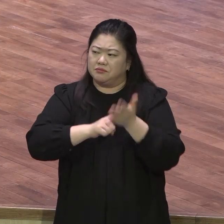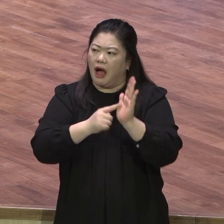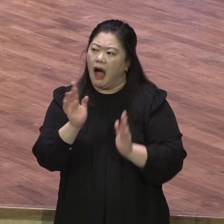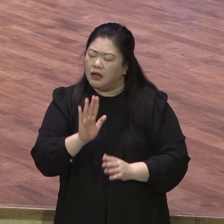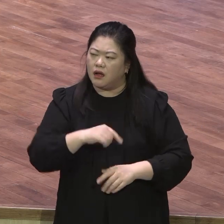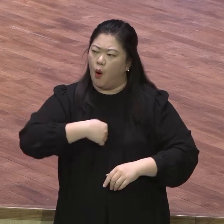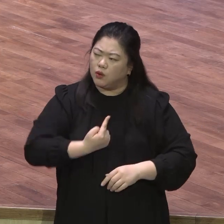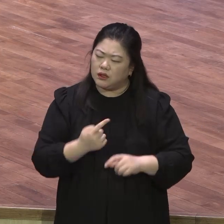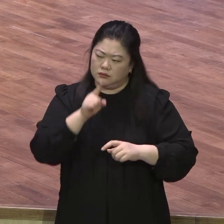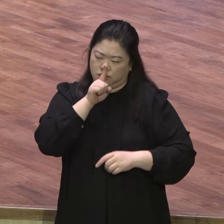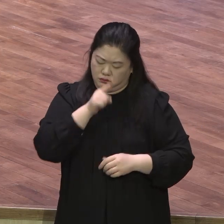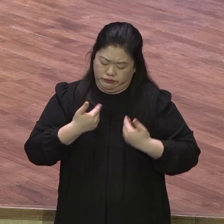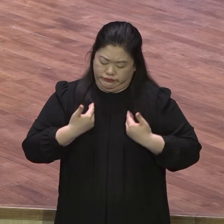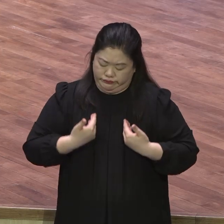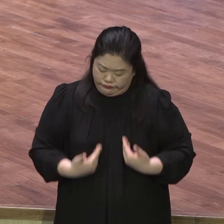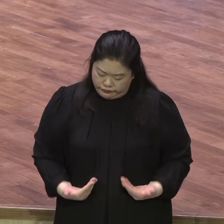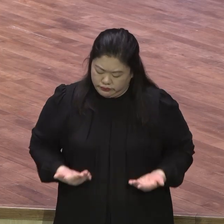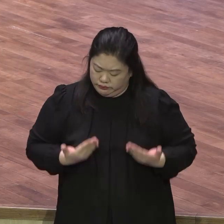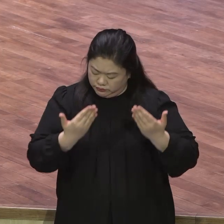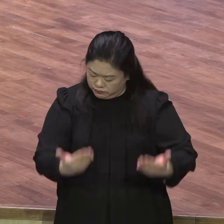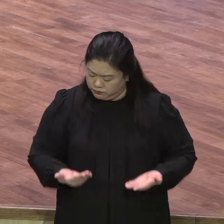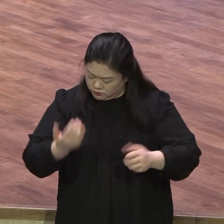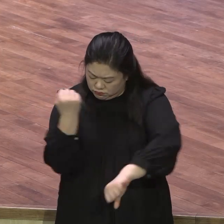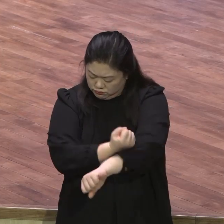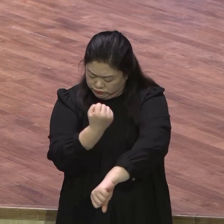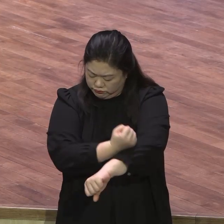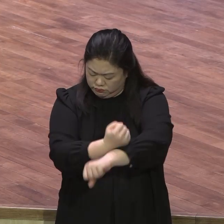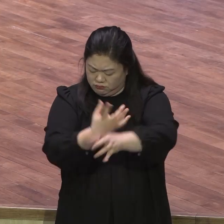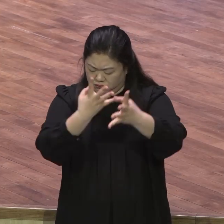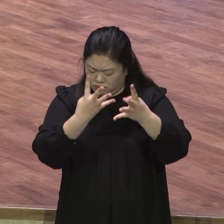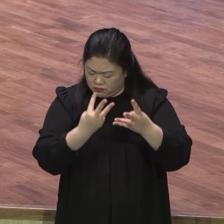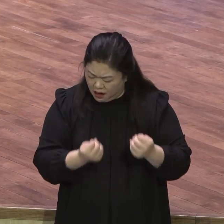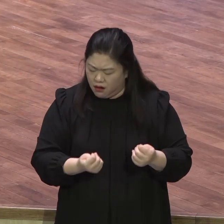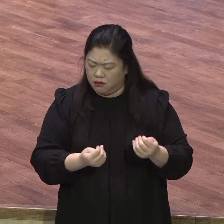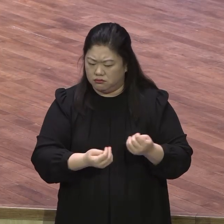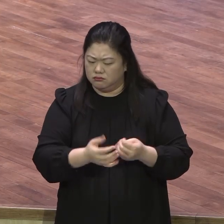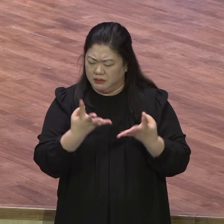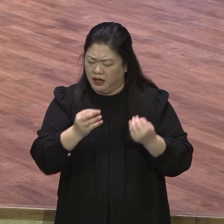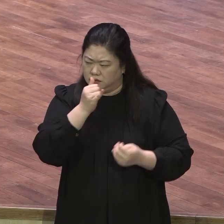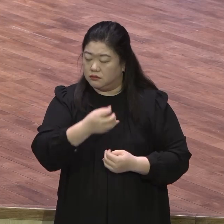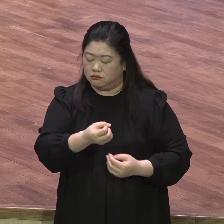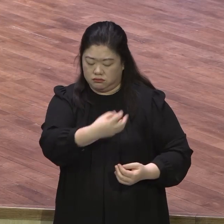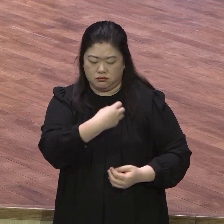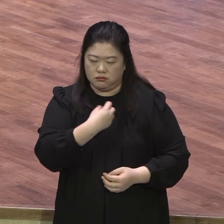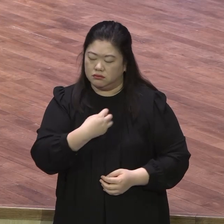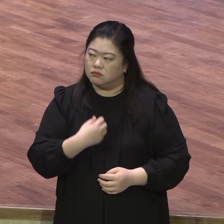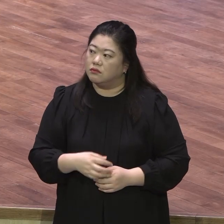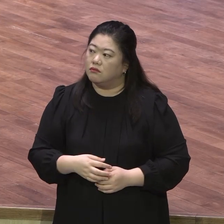그렇게 자원함으로 너무너무 감사해서 그렇게 헌신한 거예요 성교사